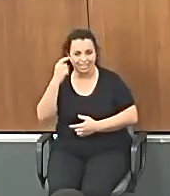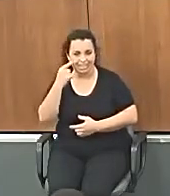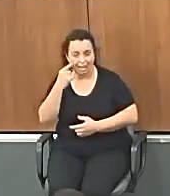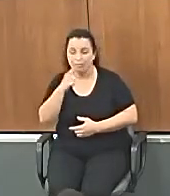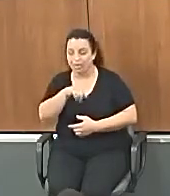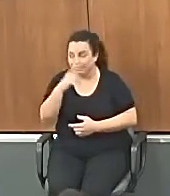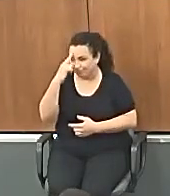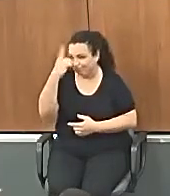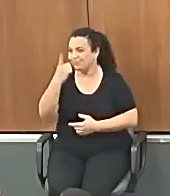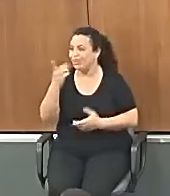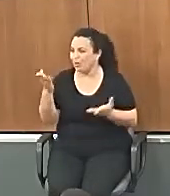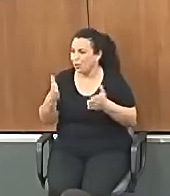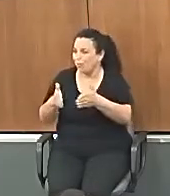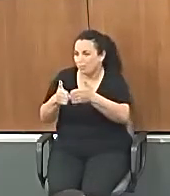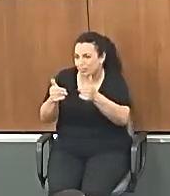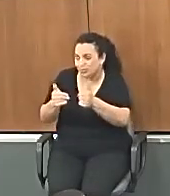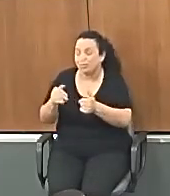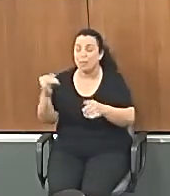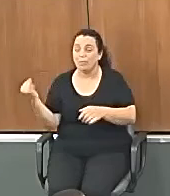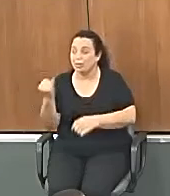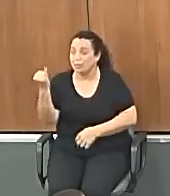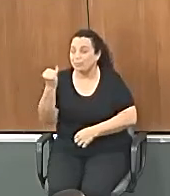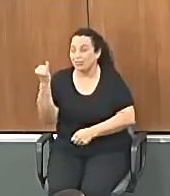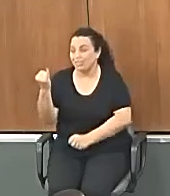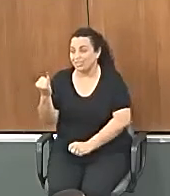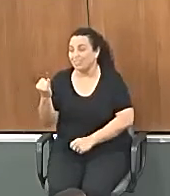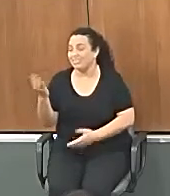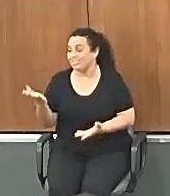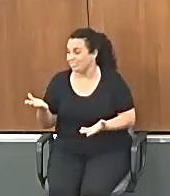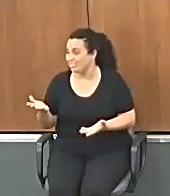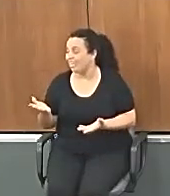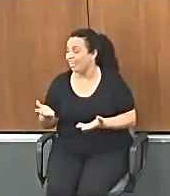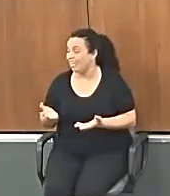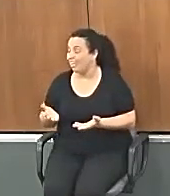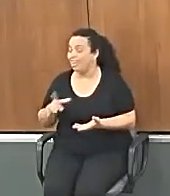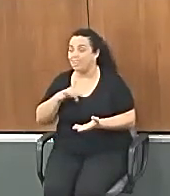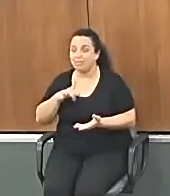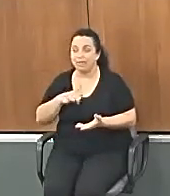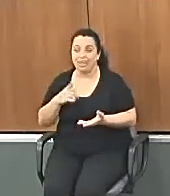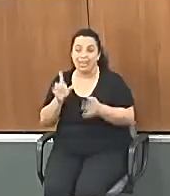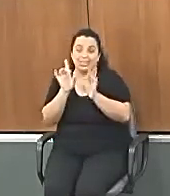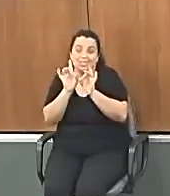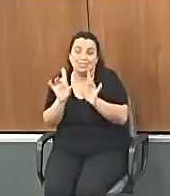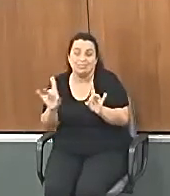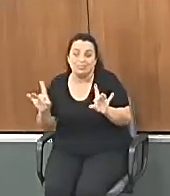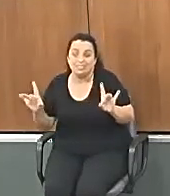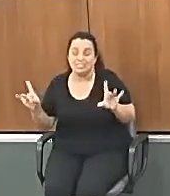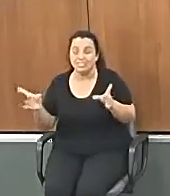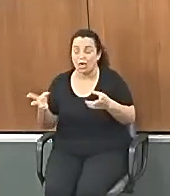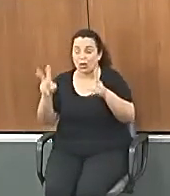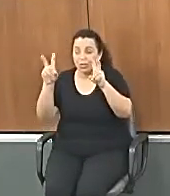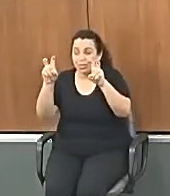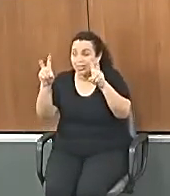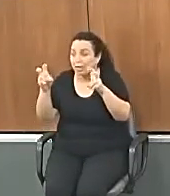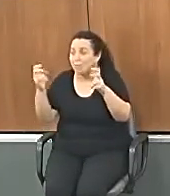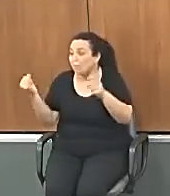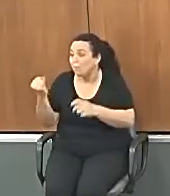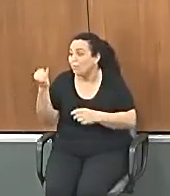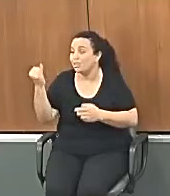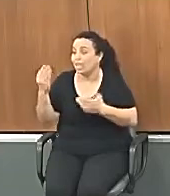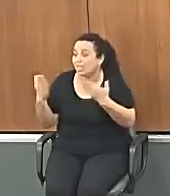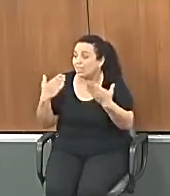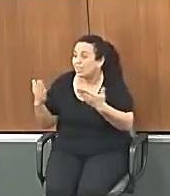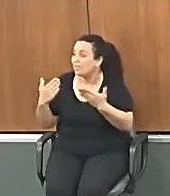pela importância e pela é a grandiosidade dessa temática que é debater